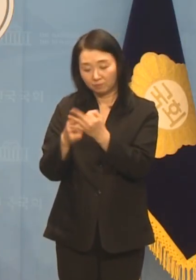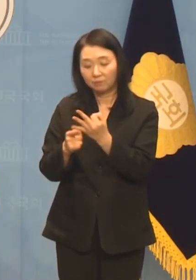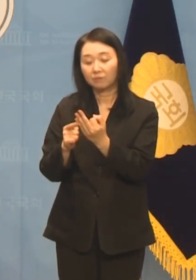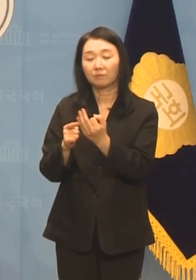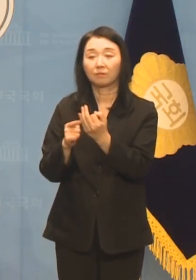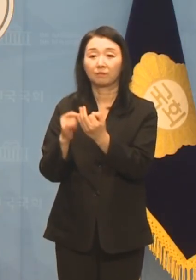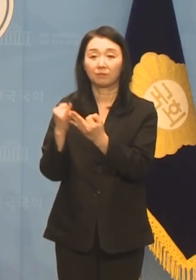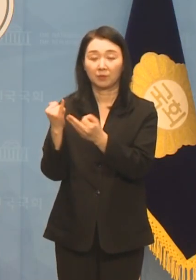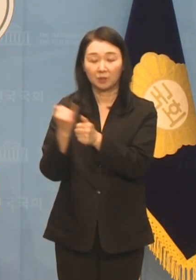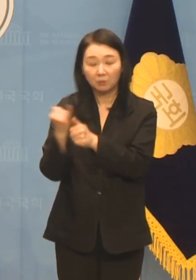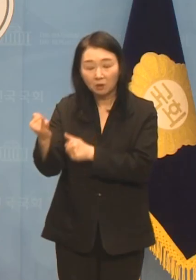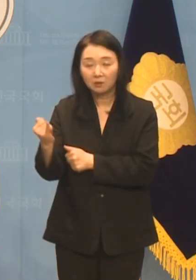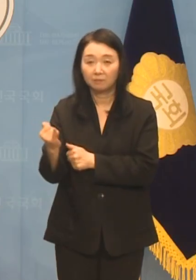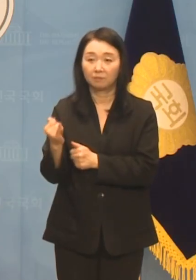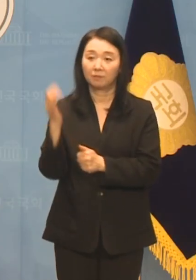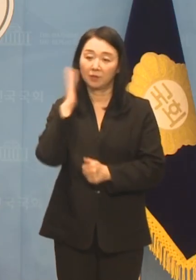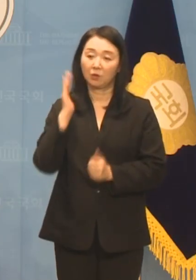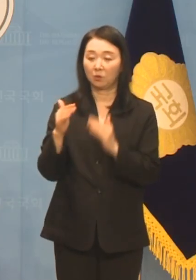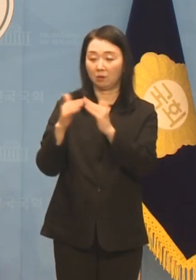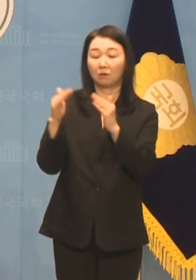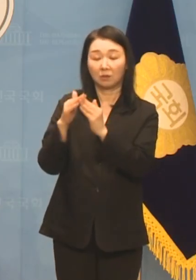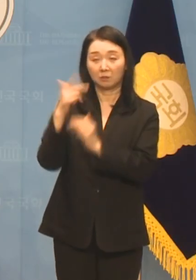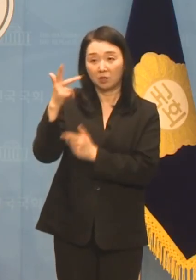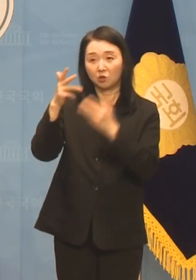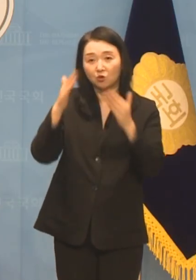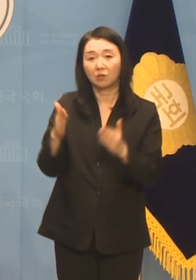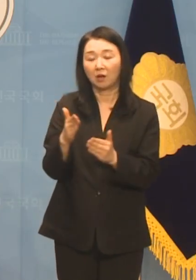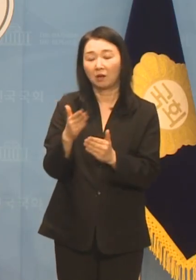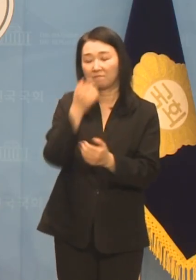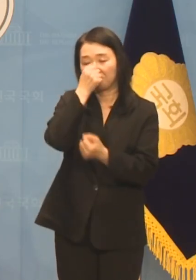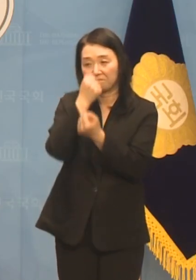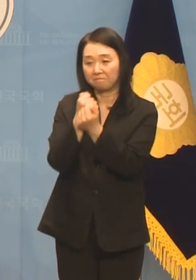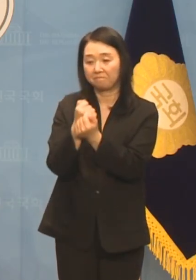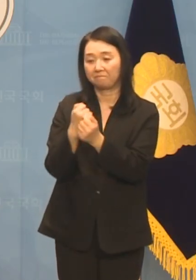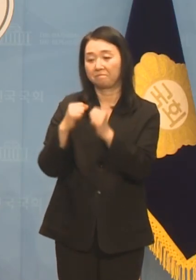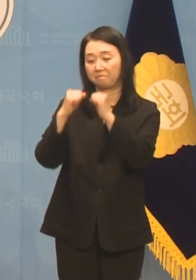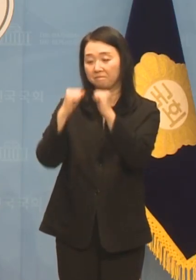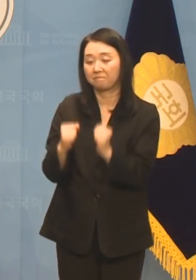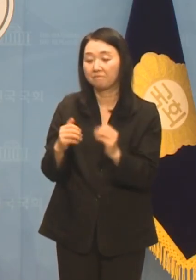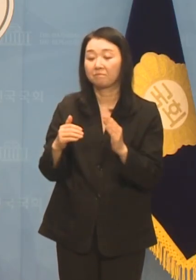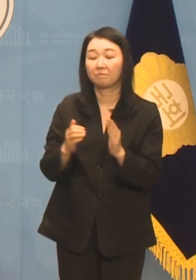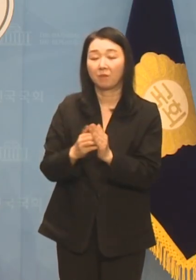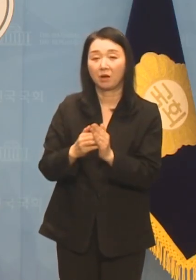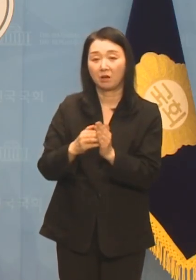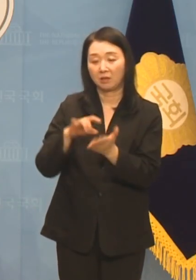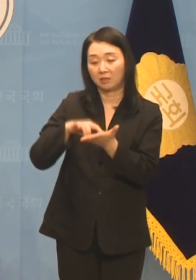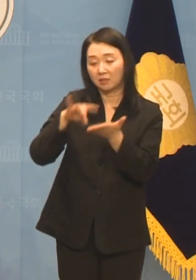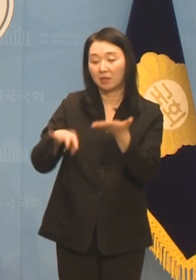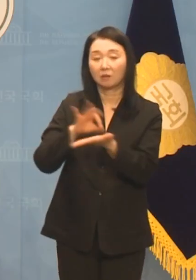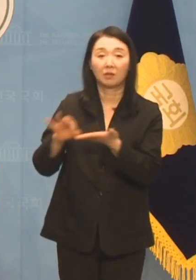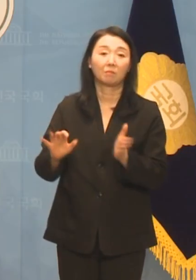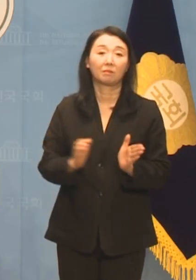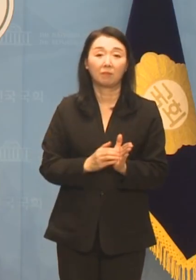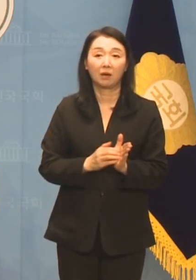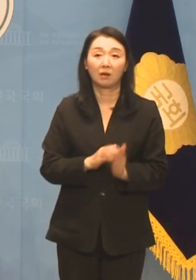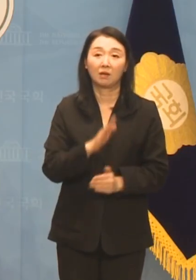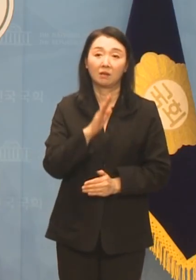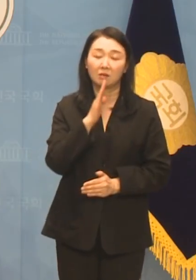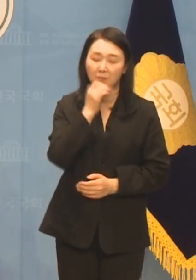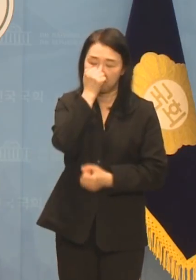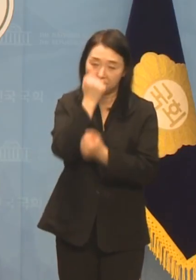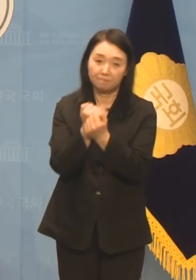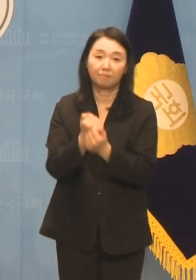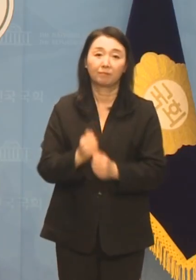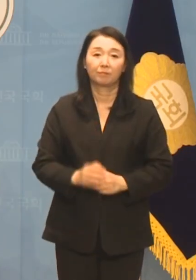대통령 간저에 무려 일주일을 무단으로 점거하며 혈세를 축냈습니다. 참으로